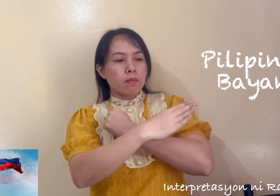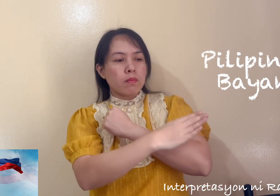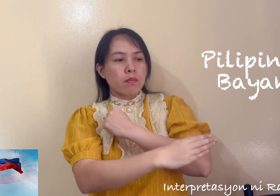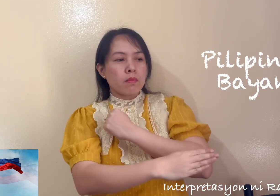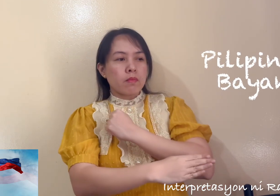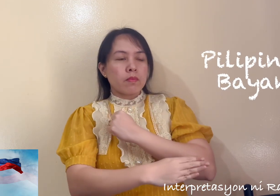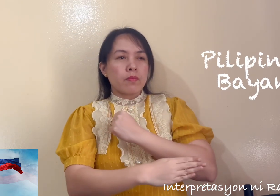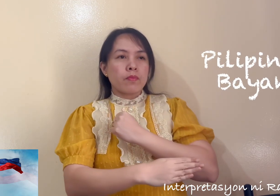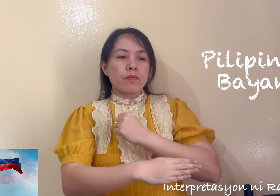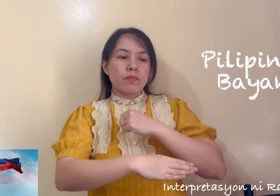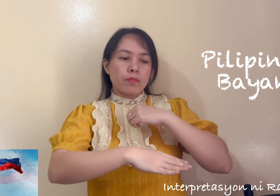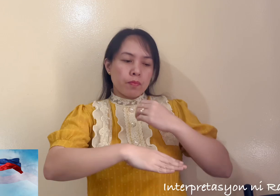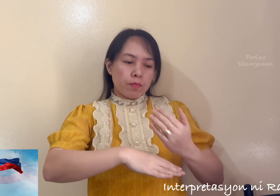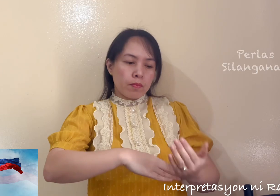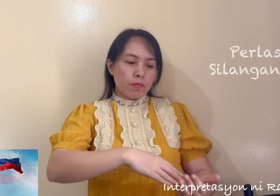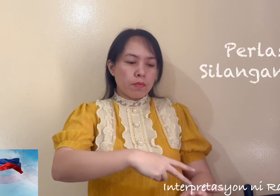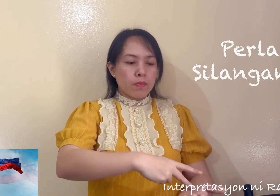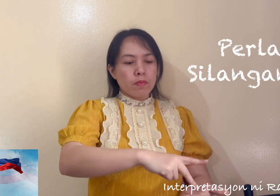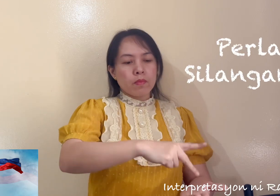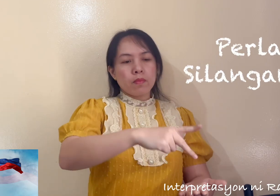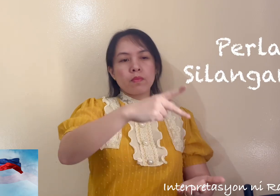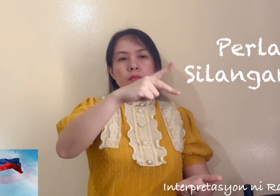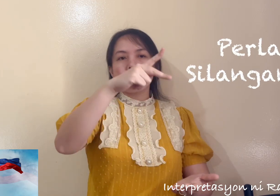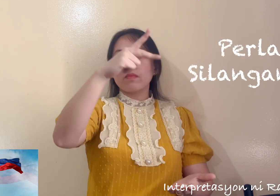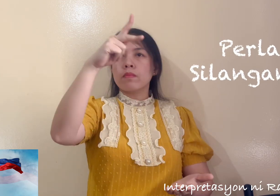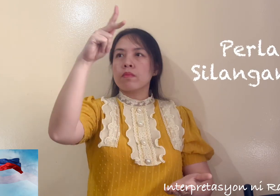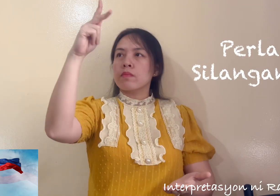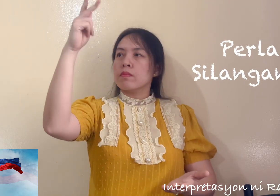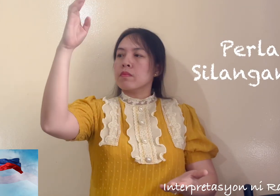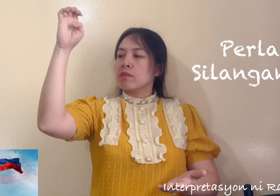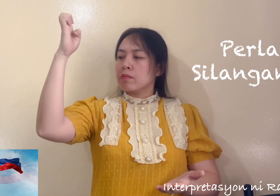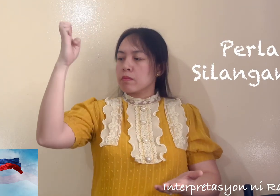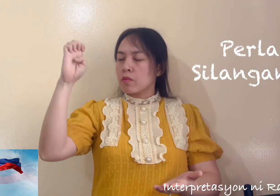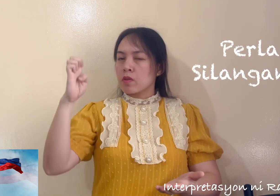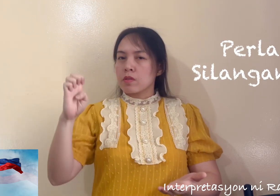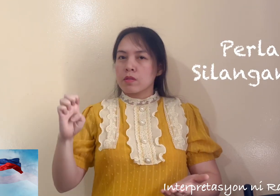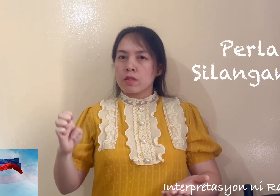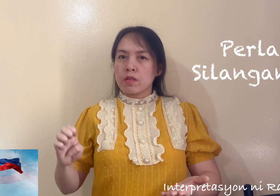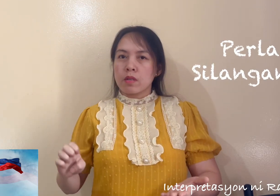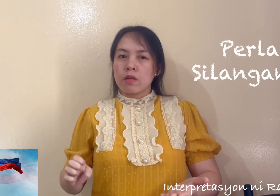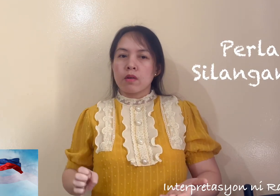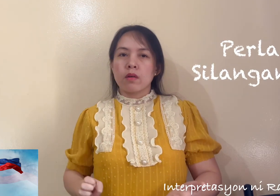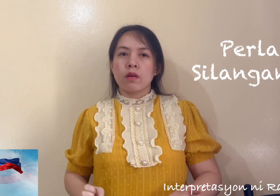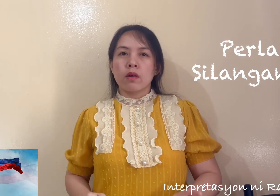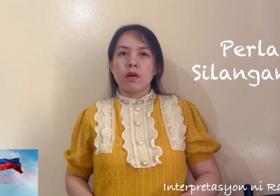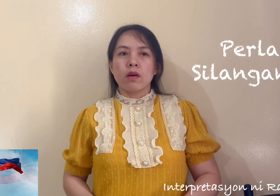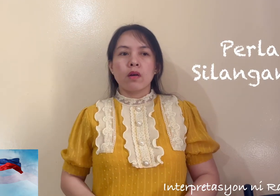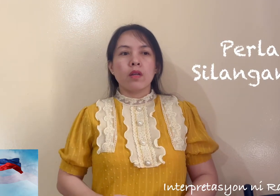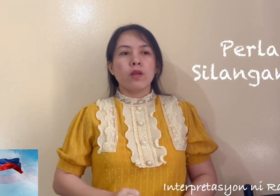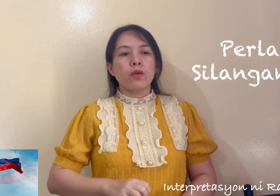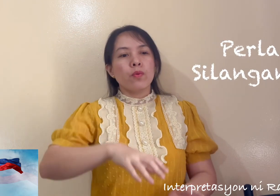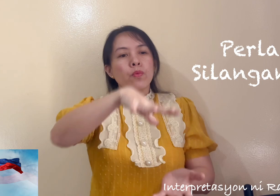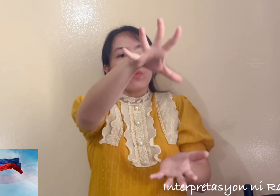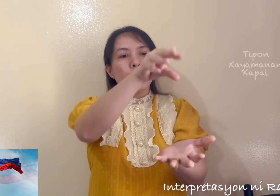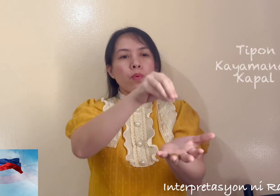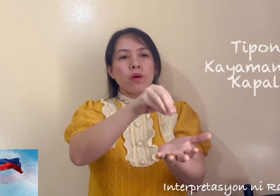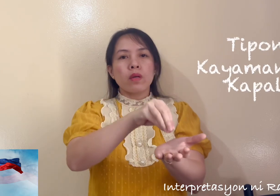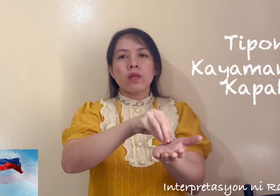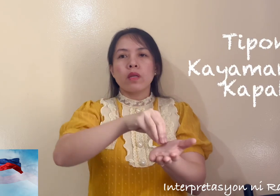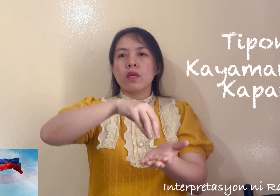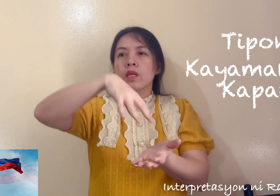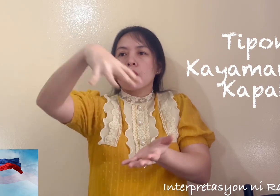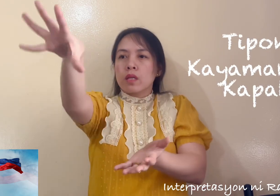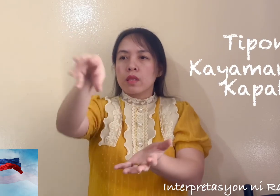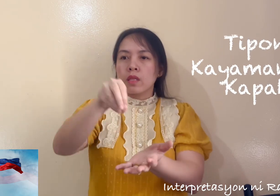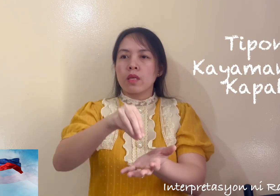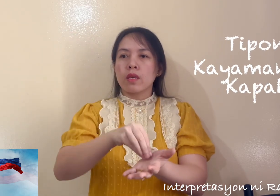Pilipinas na aking bayan, lantay na belas ng silanganan,